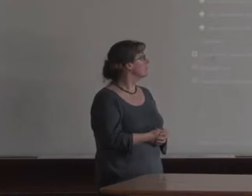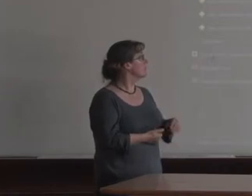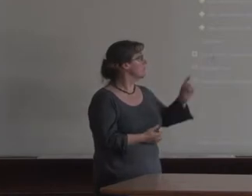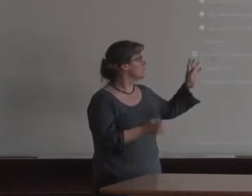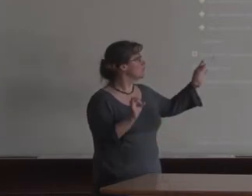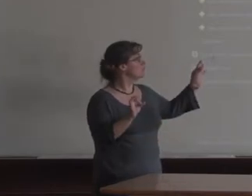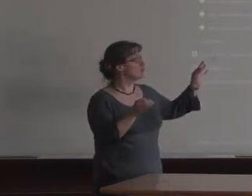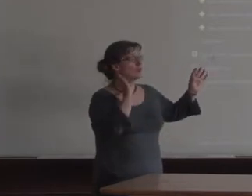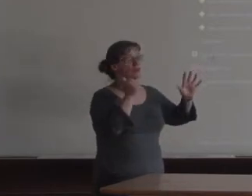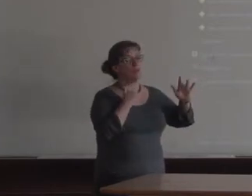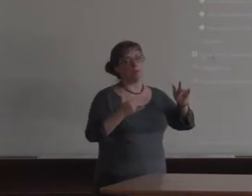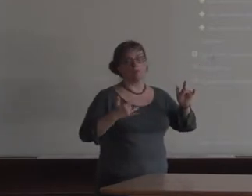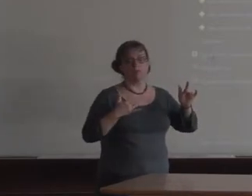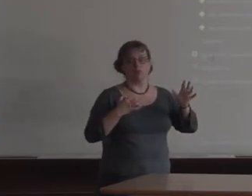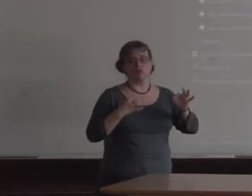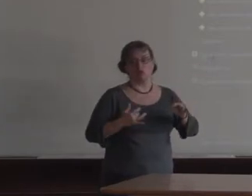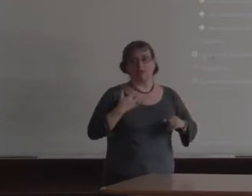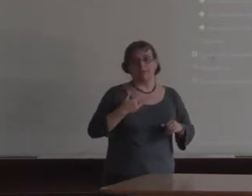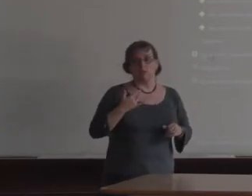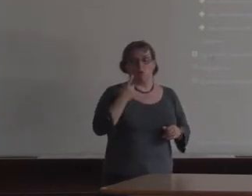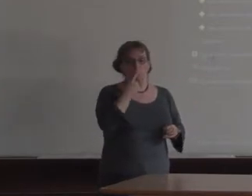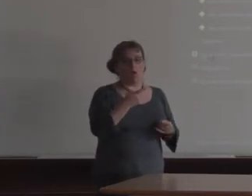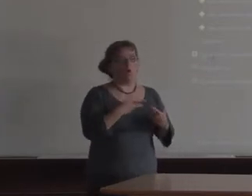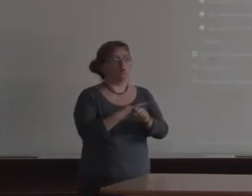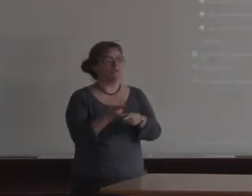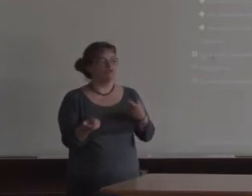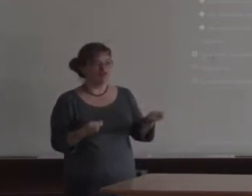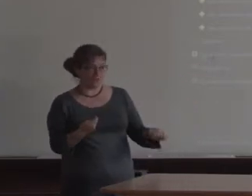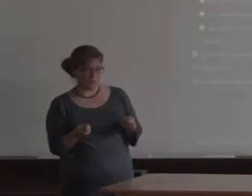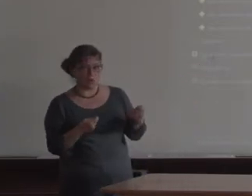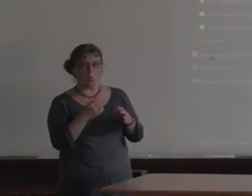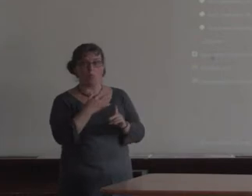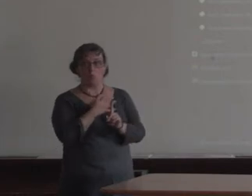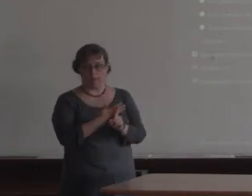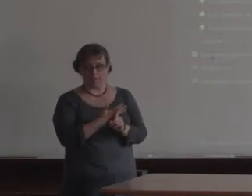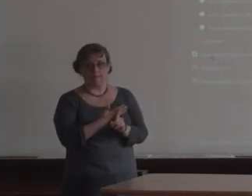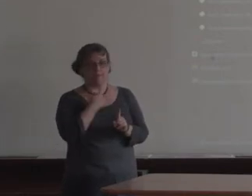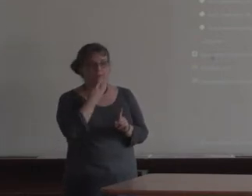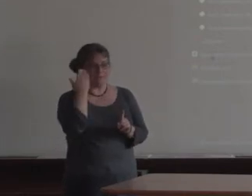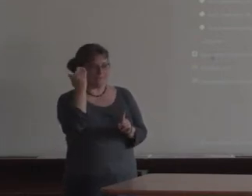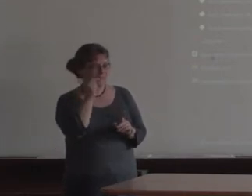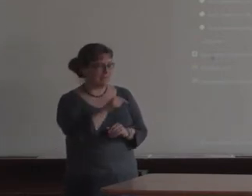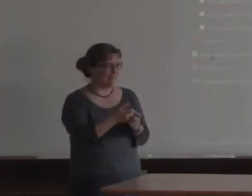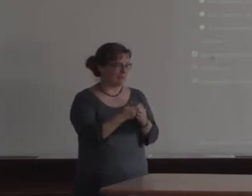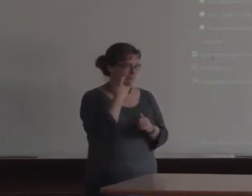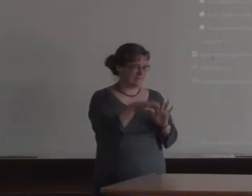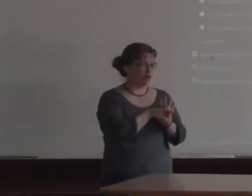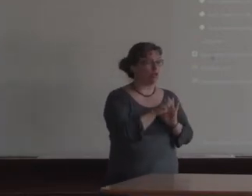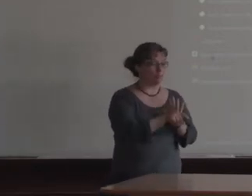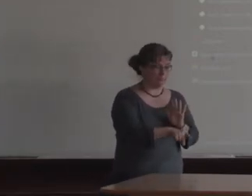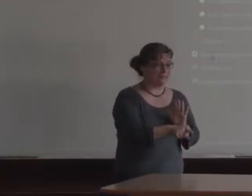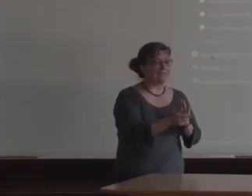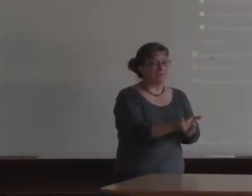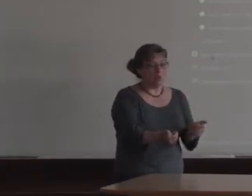un gestionnaire de contexte pratique qui dit voilà, quand tu exécutes ce code, je m'attends à ce que cette exception de ce